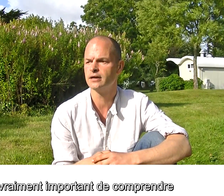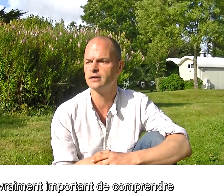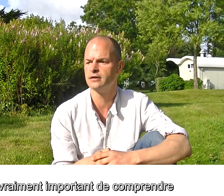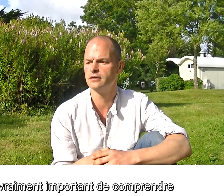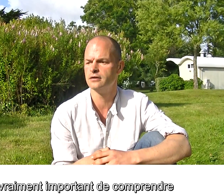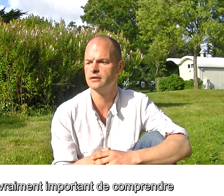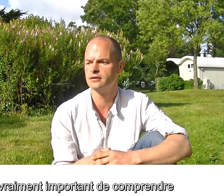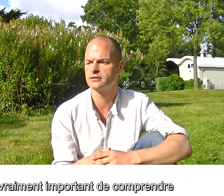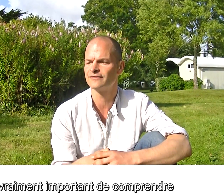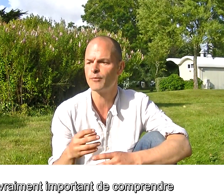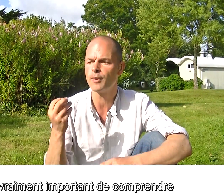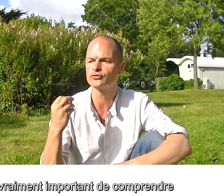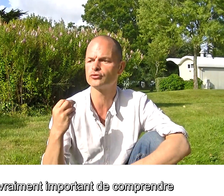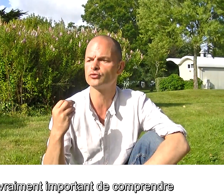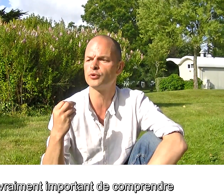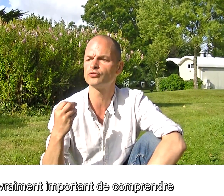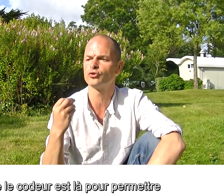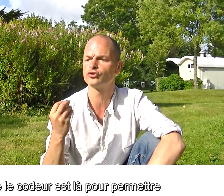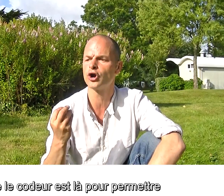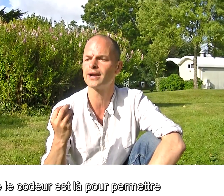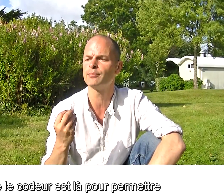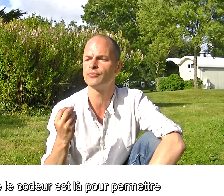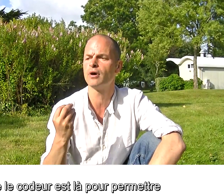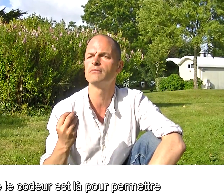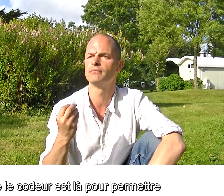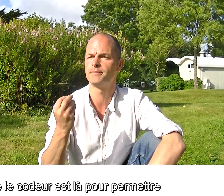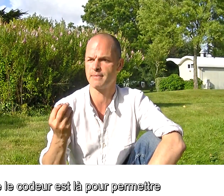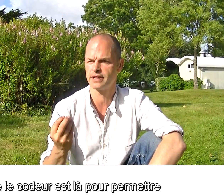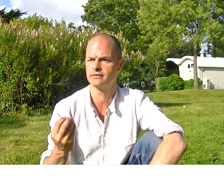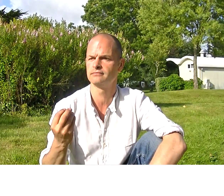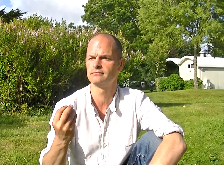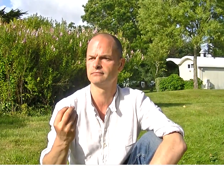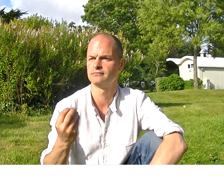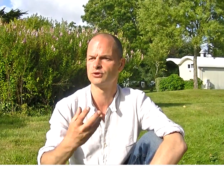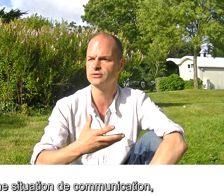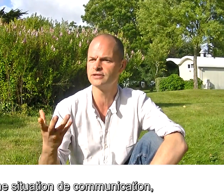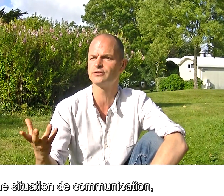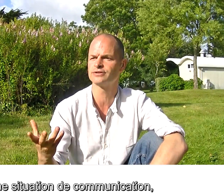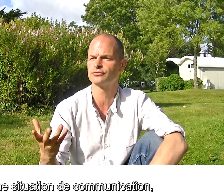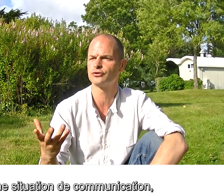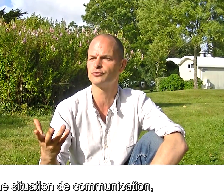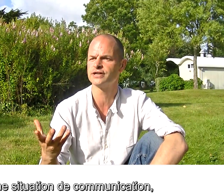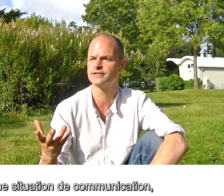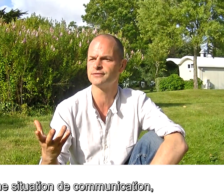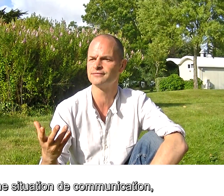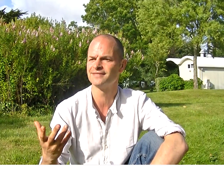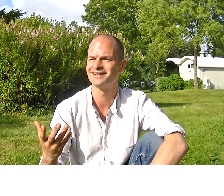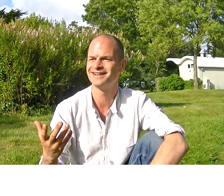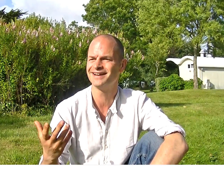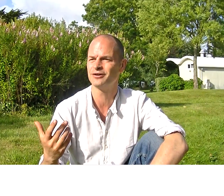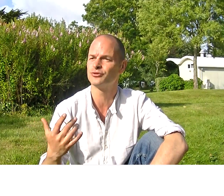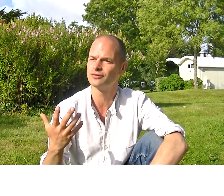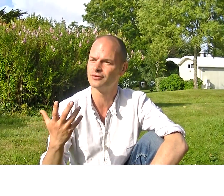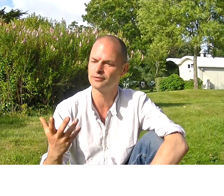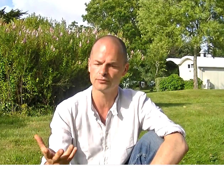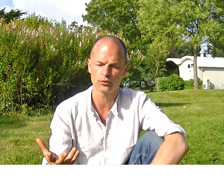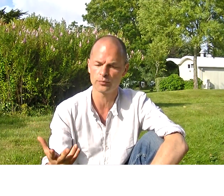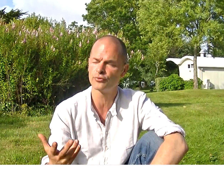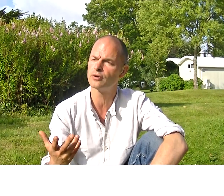vraiment important de comprendre que le codeur est là pour permettre une situation de communication et donc pour